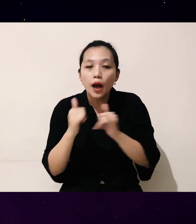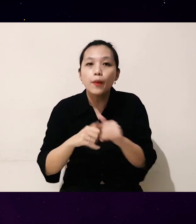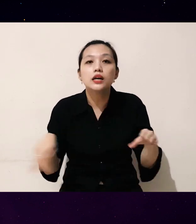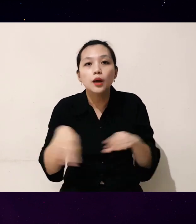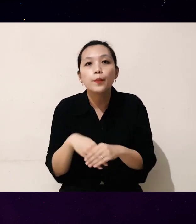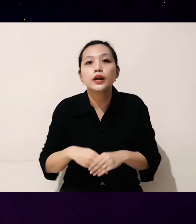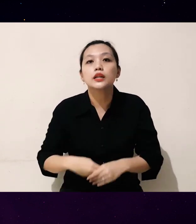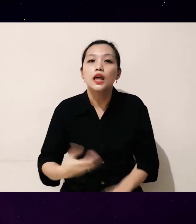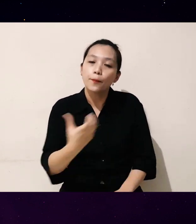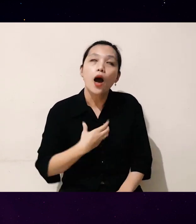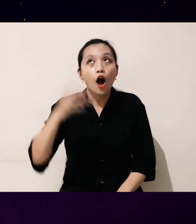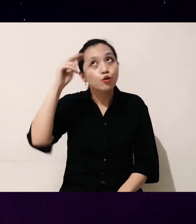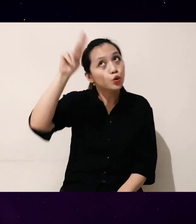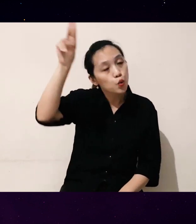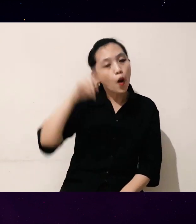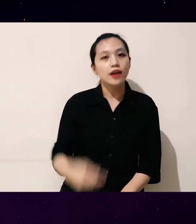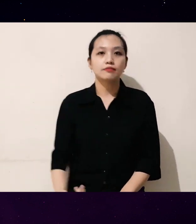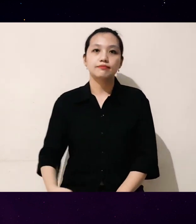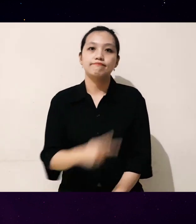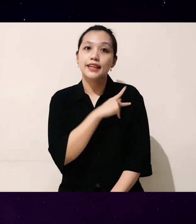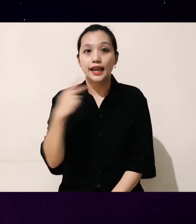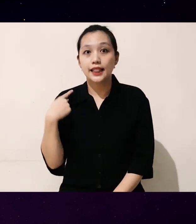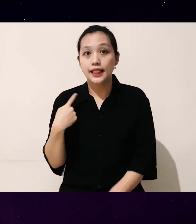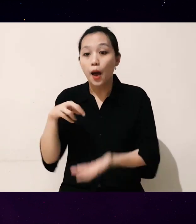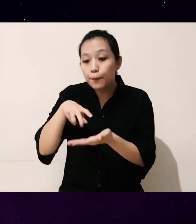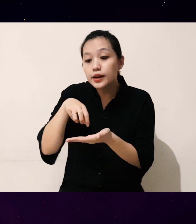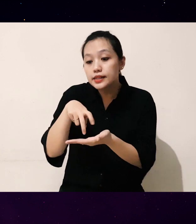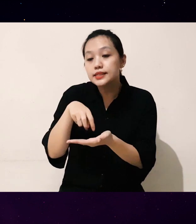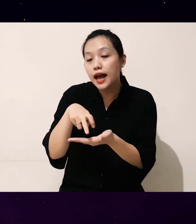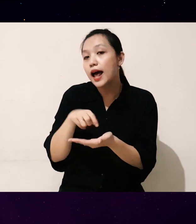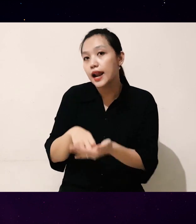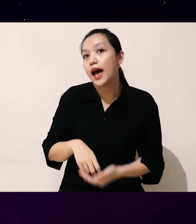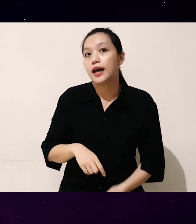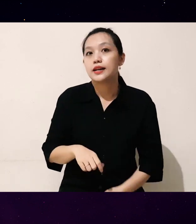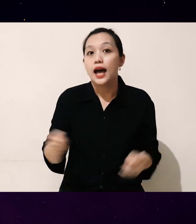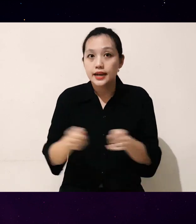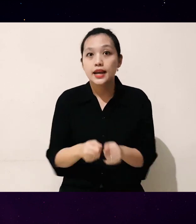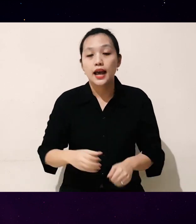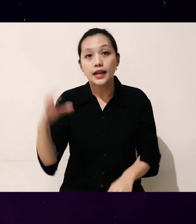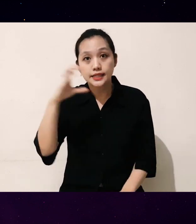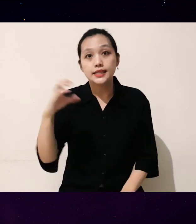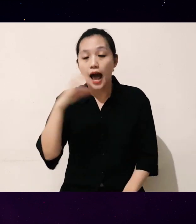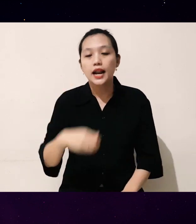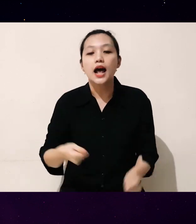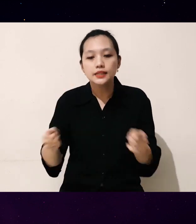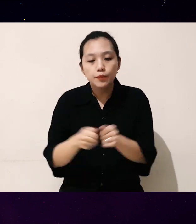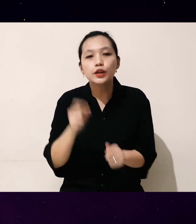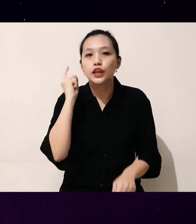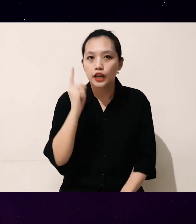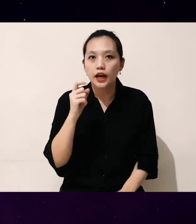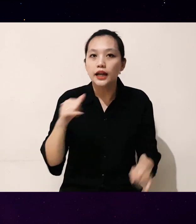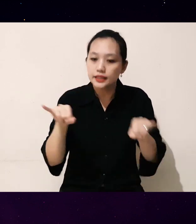menjadi sesuai dengan tujuan Tuhan dan masuk dalam kehendak-Nya. Saat kita berjalan dengan Dia